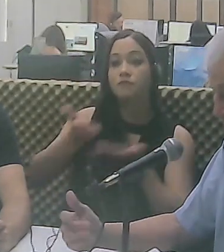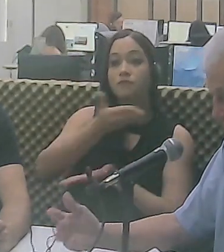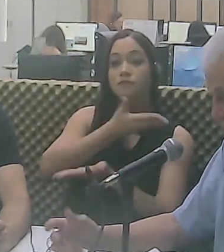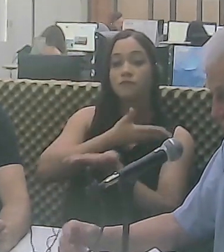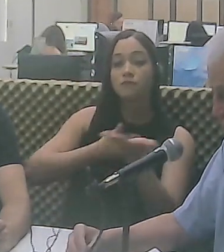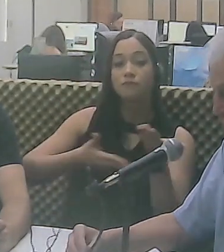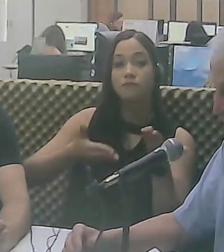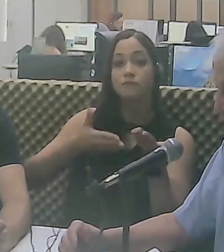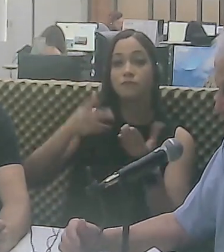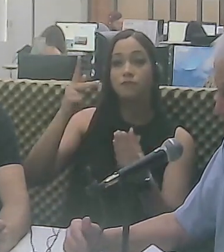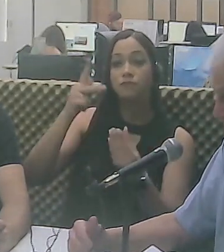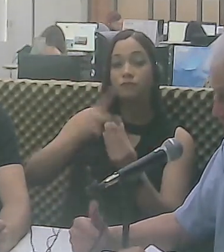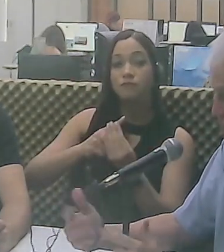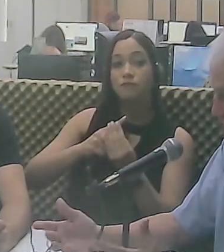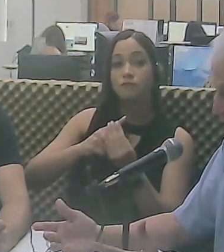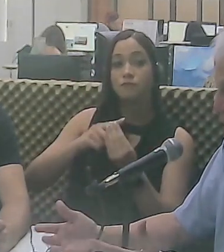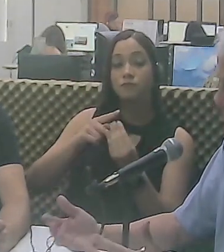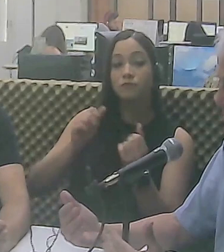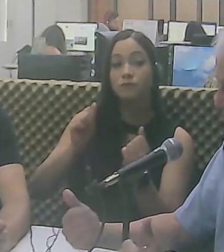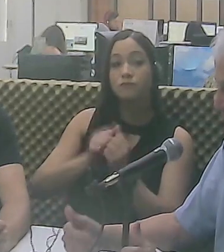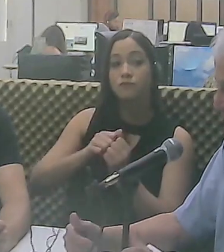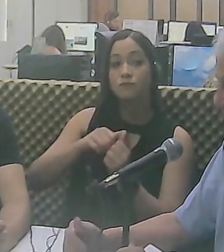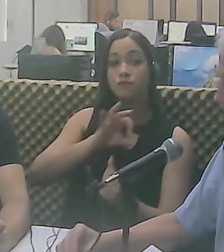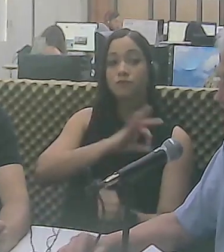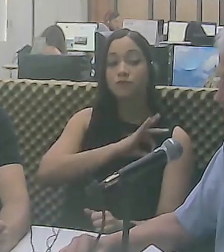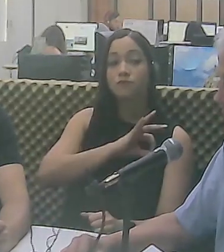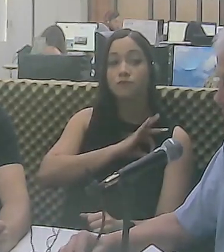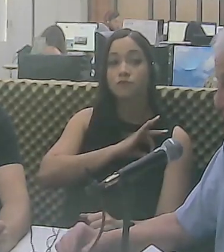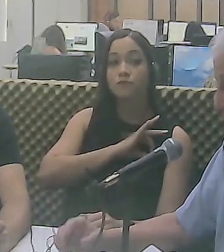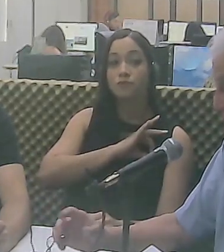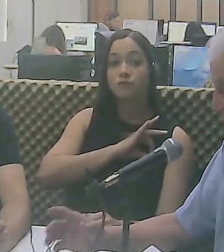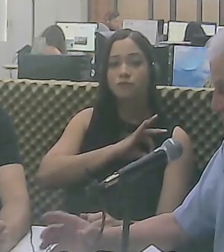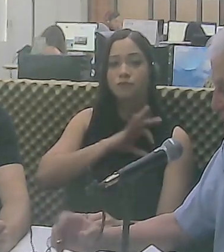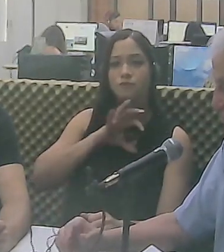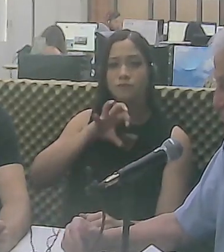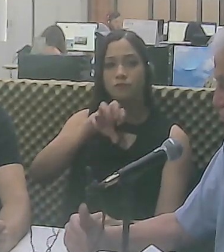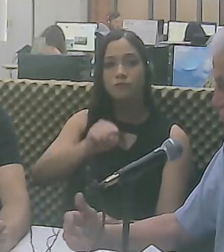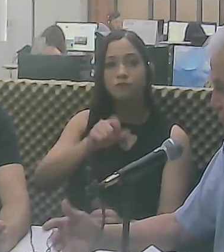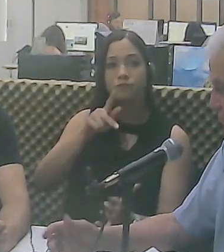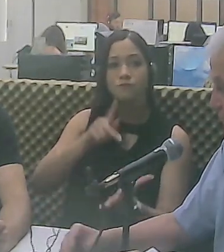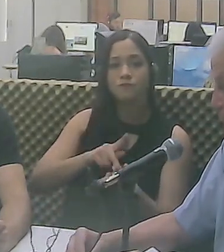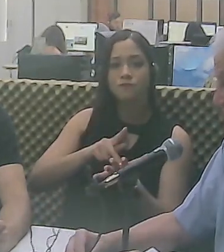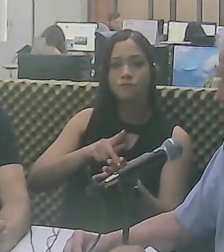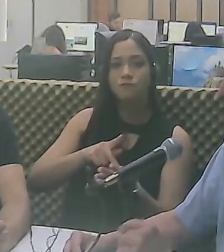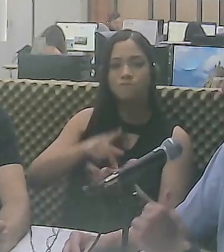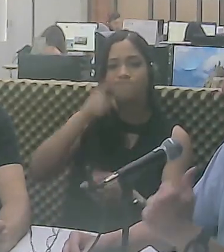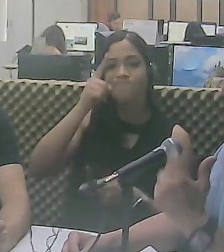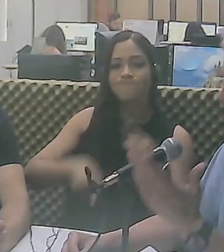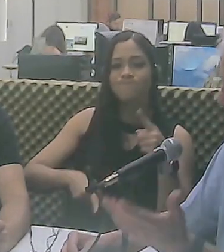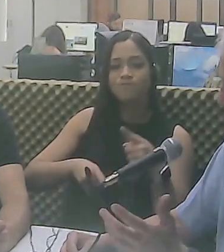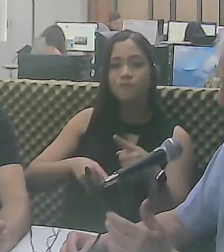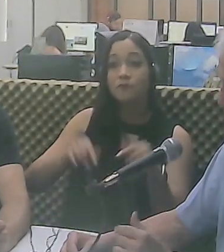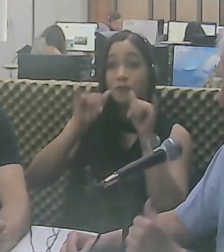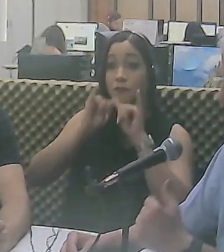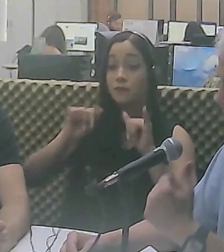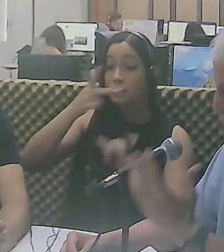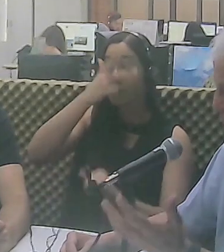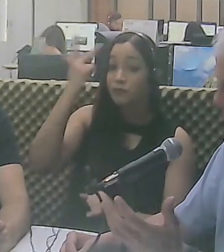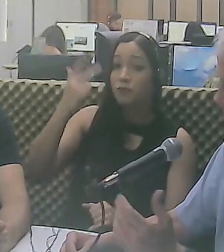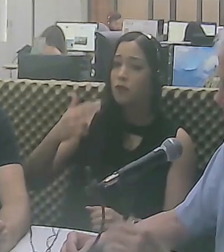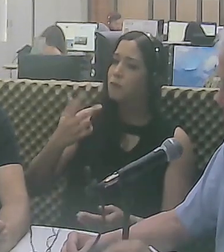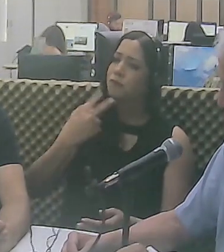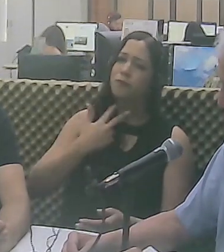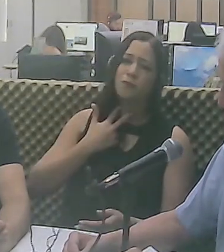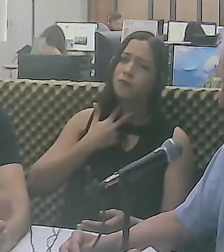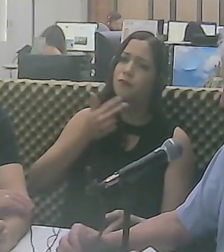juntamente com Procon fez com que a polícia militar desse Sabor para tentar realmente proibir e a E alertar as pessoas que não